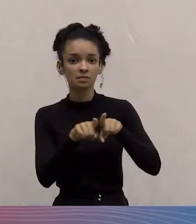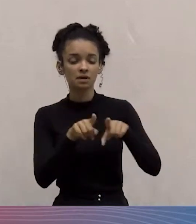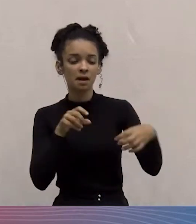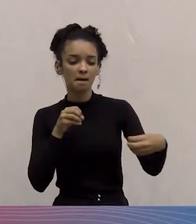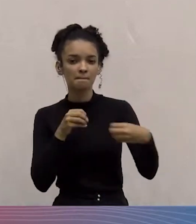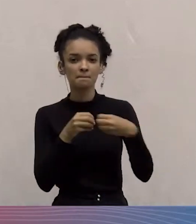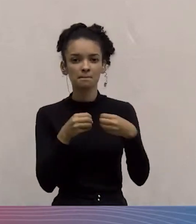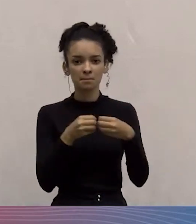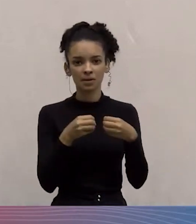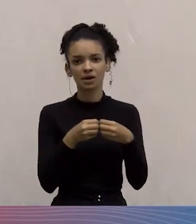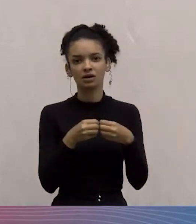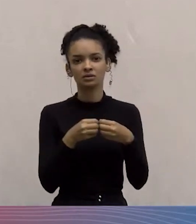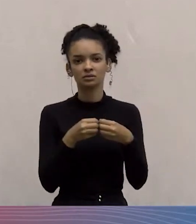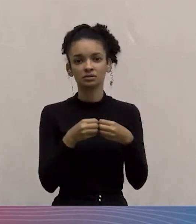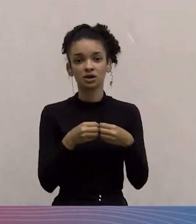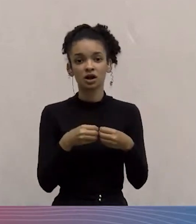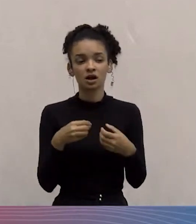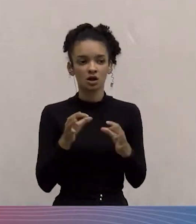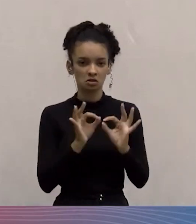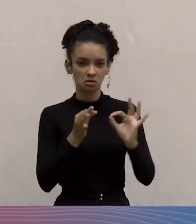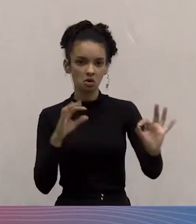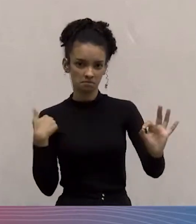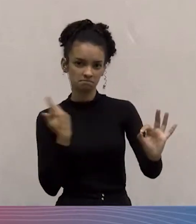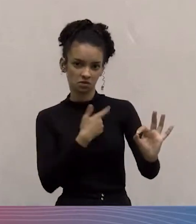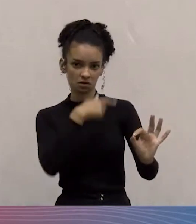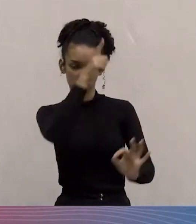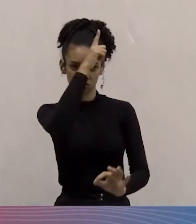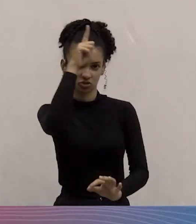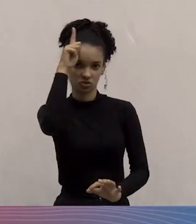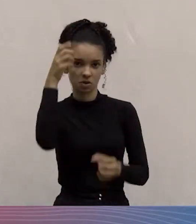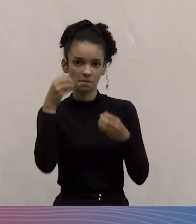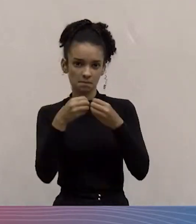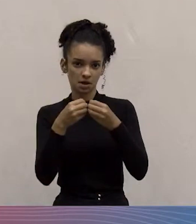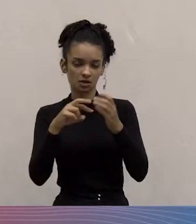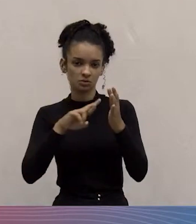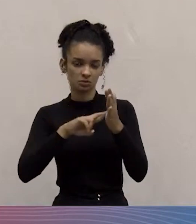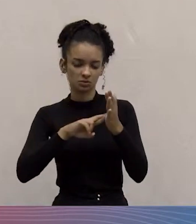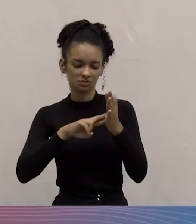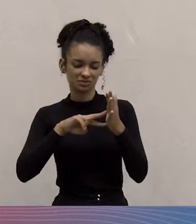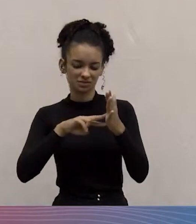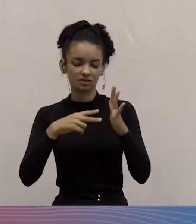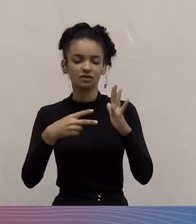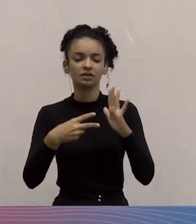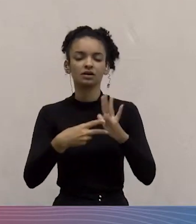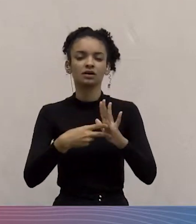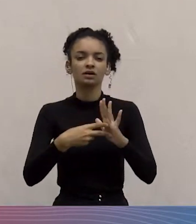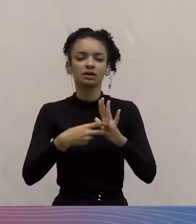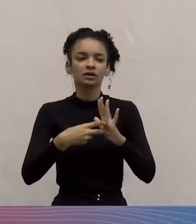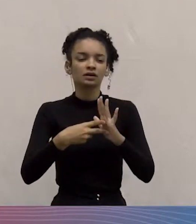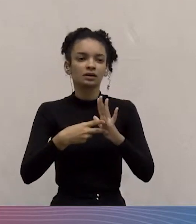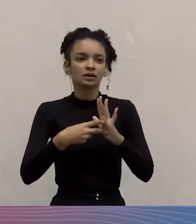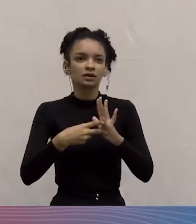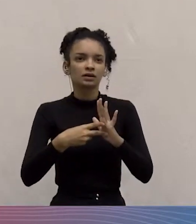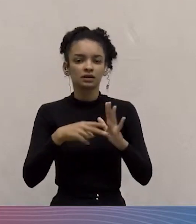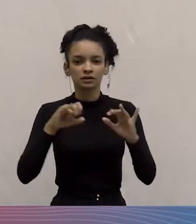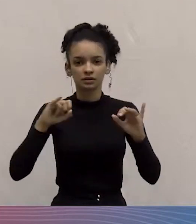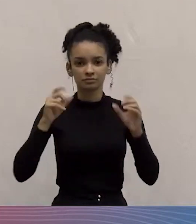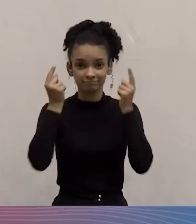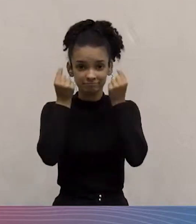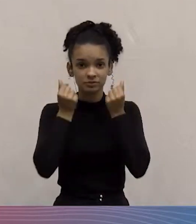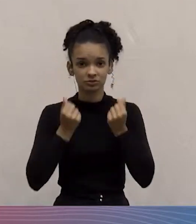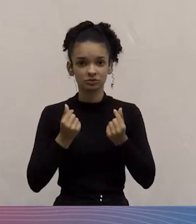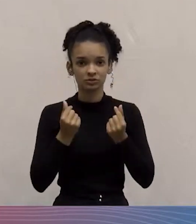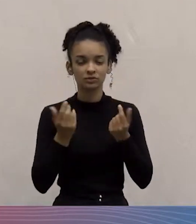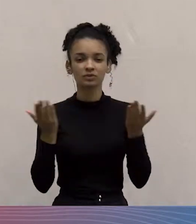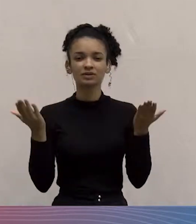Longe éramos nós, gentios, e perto eram os judeus. A boa nova, irmãos, é que podemos viver em paz no